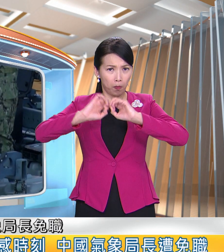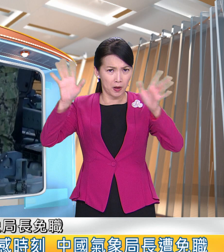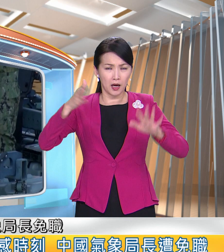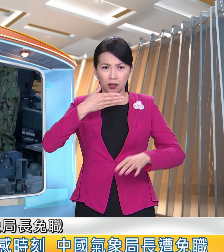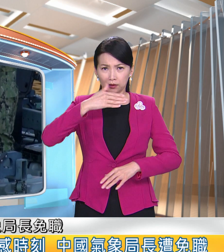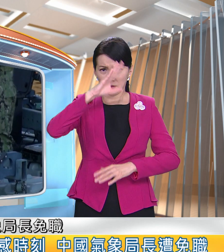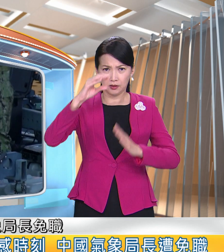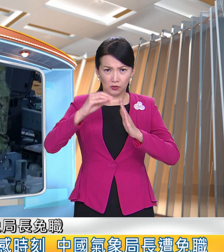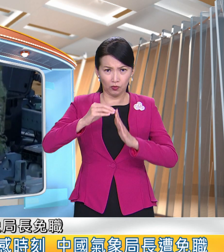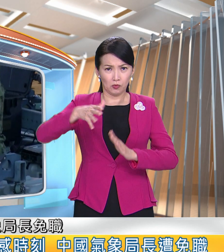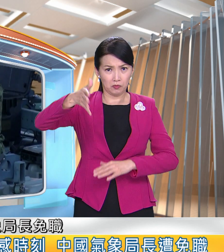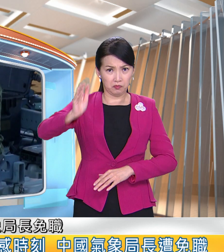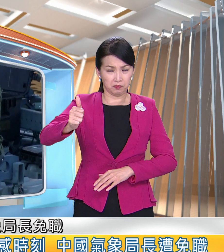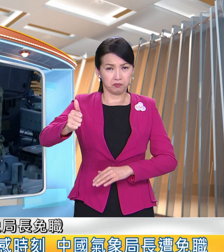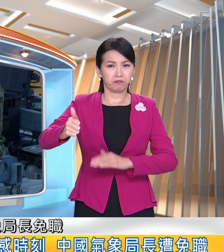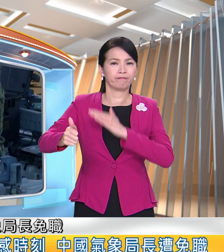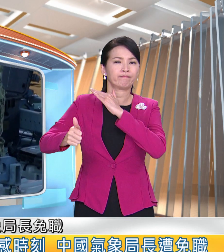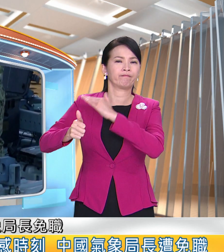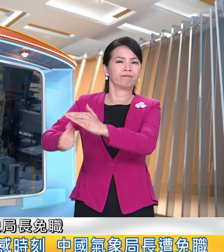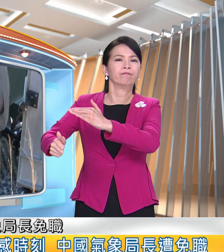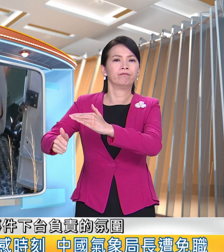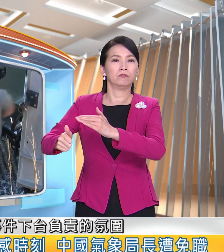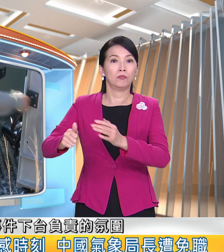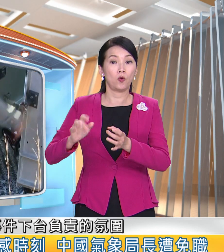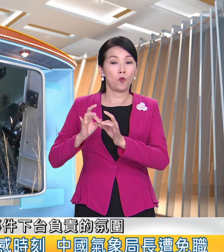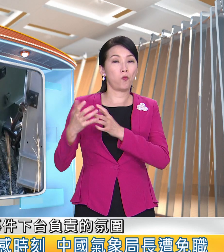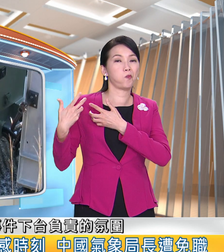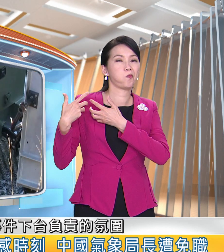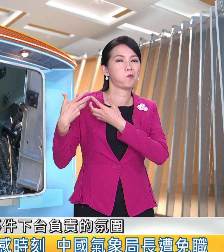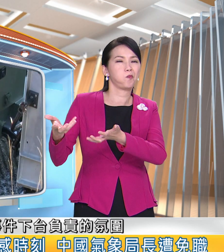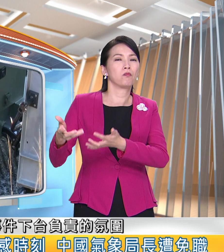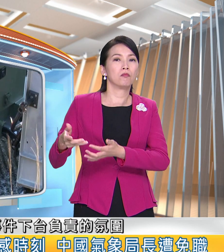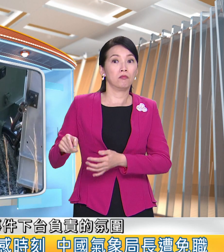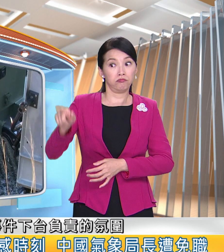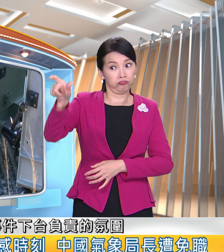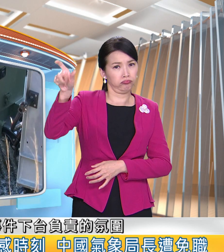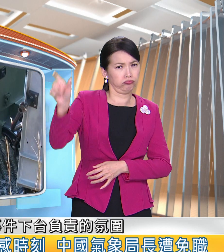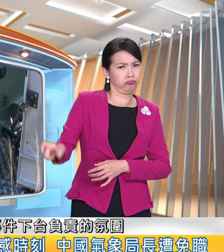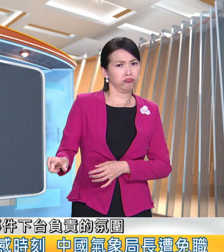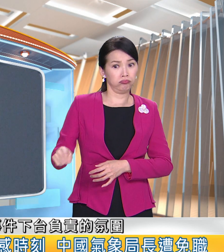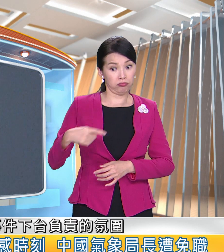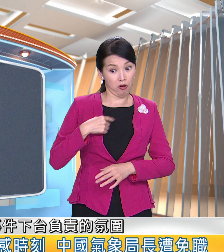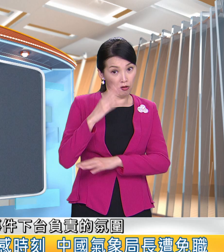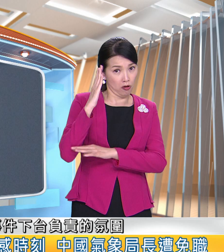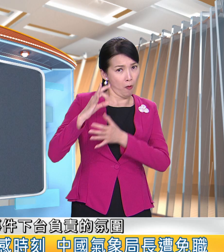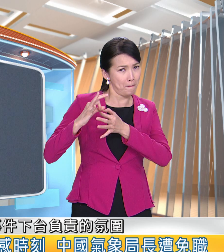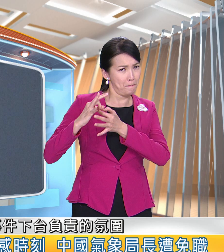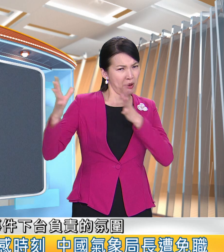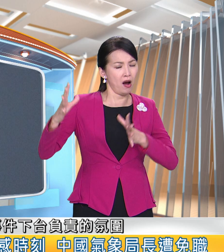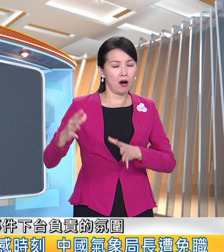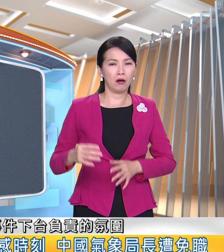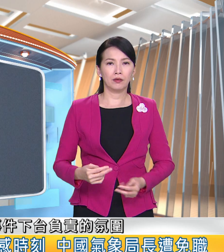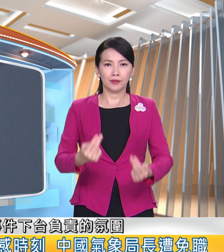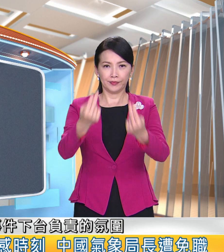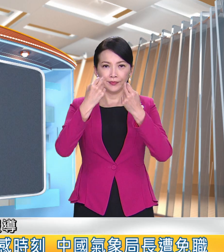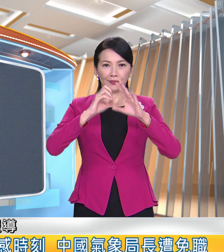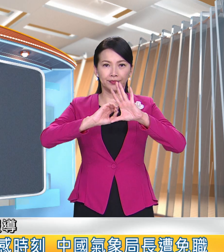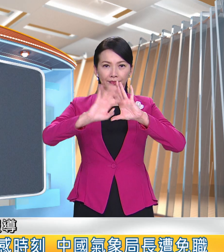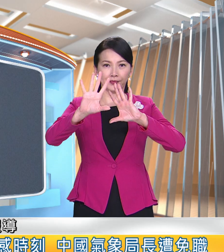则将气象局长免职，营造为气球事件下台负责的氛围。来看我们的报